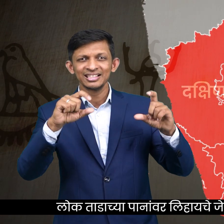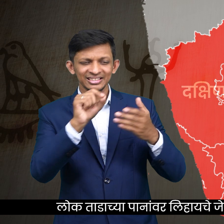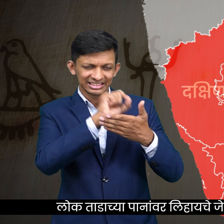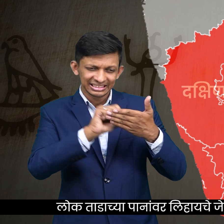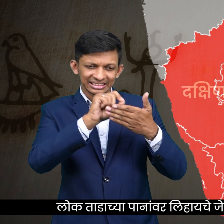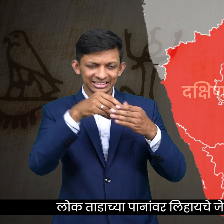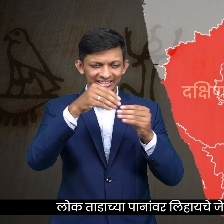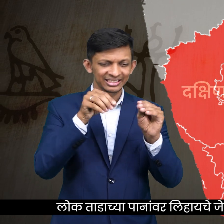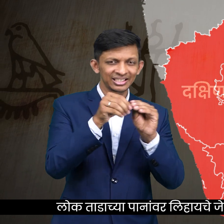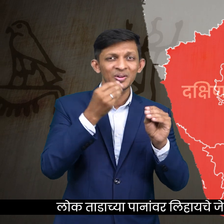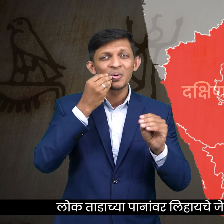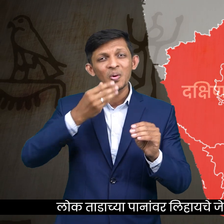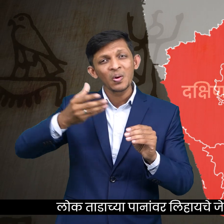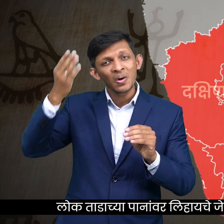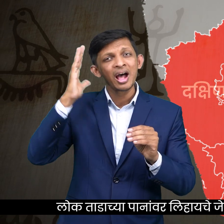होते.